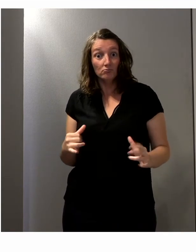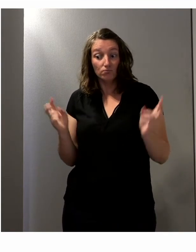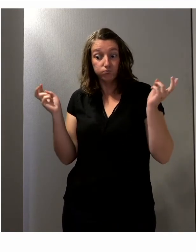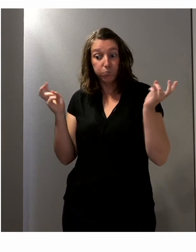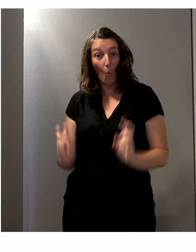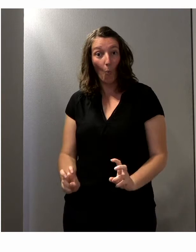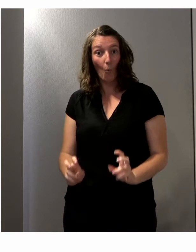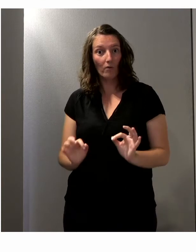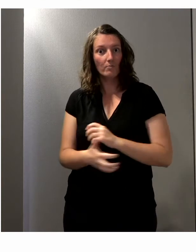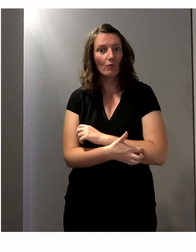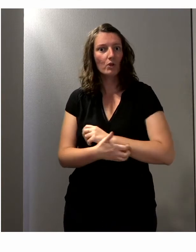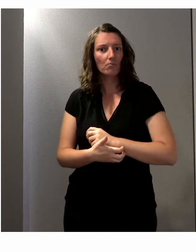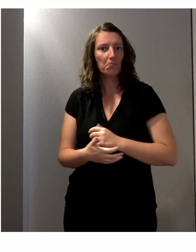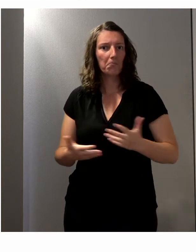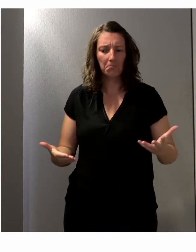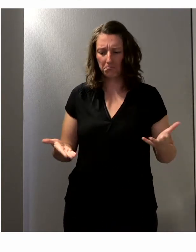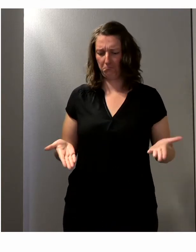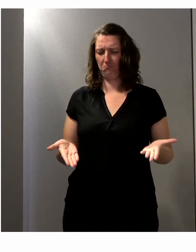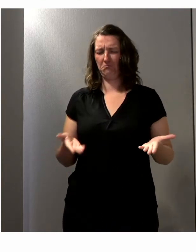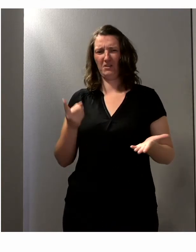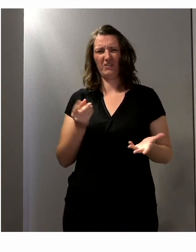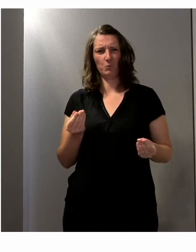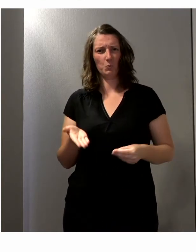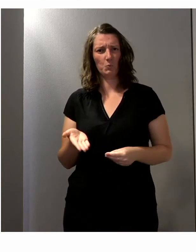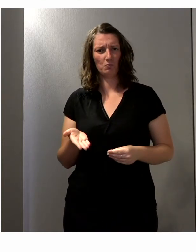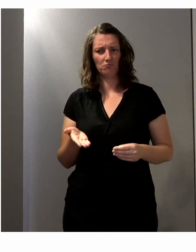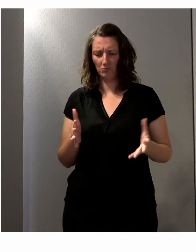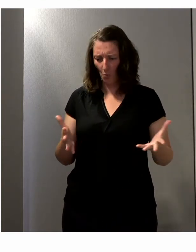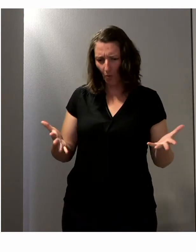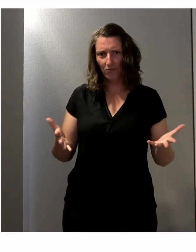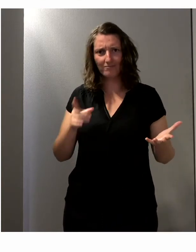taux de pauvreté. Comment expliquer ce